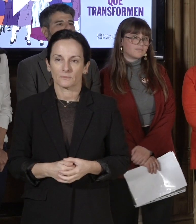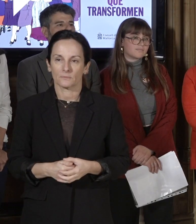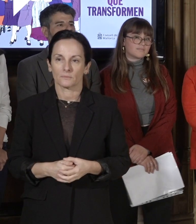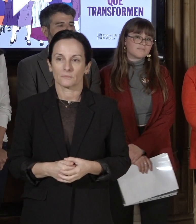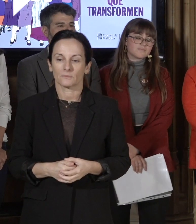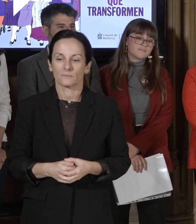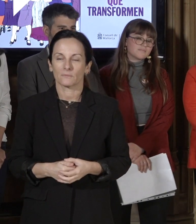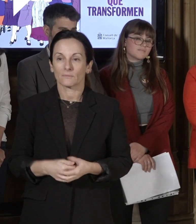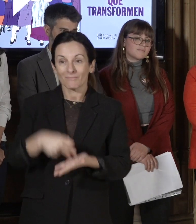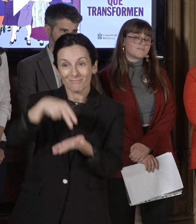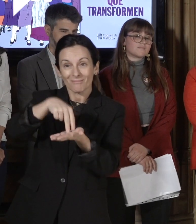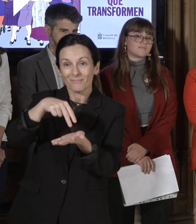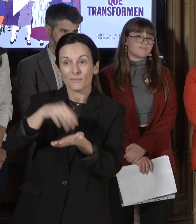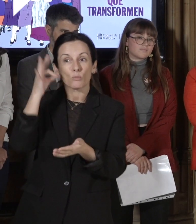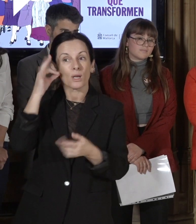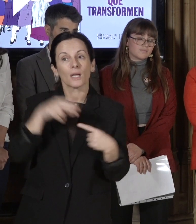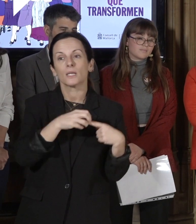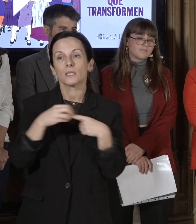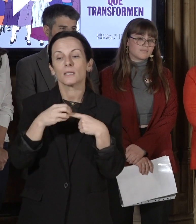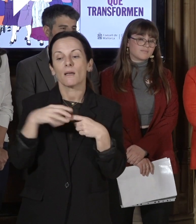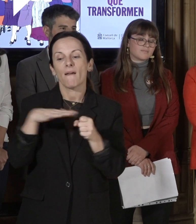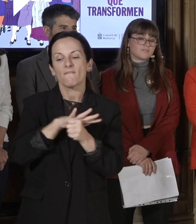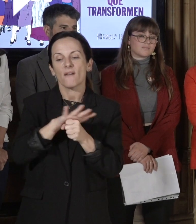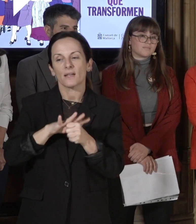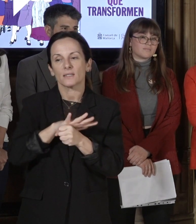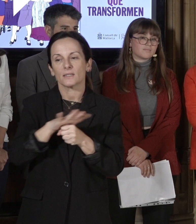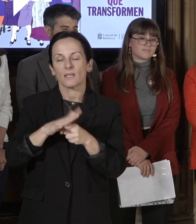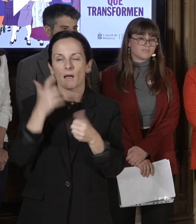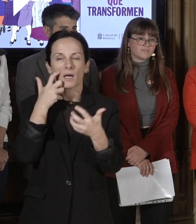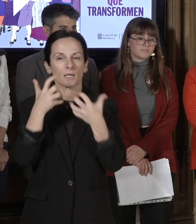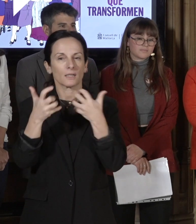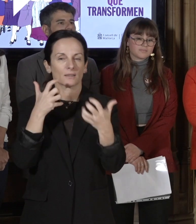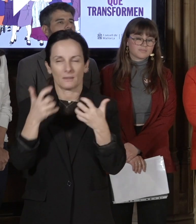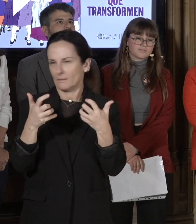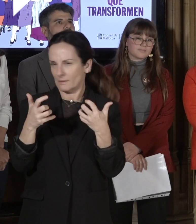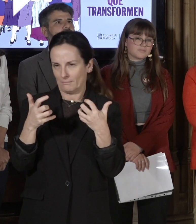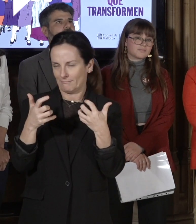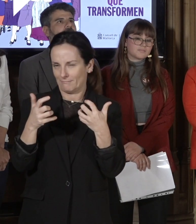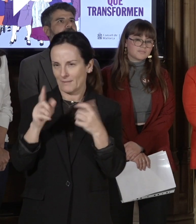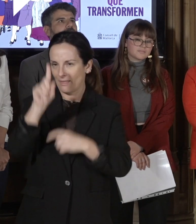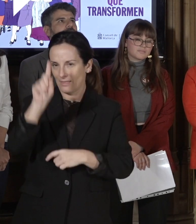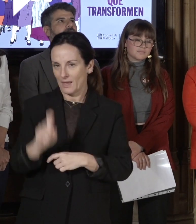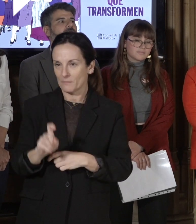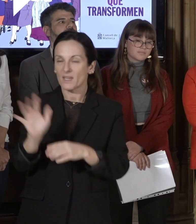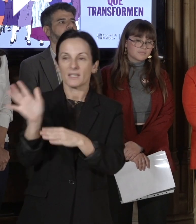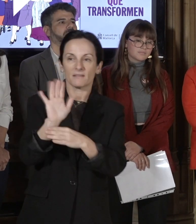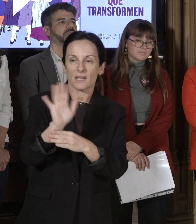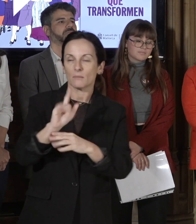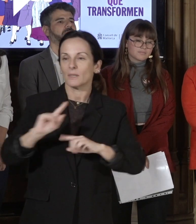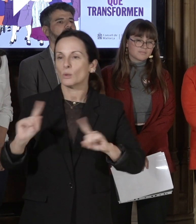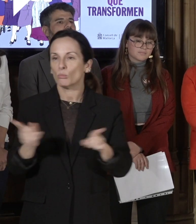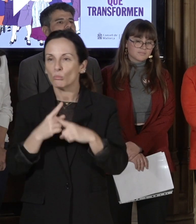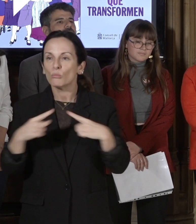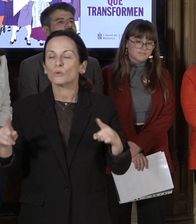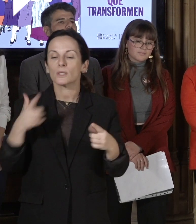La presència del lideratge de les dones en l'àmbit de les arts és indiscutible. En el cinema, en la música,